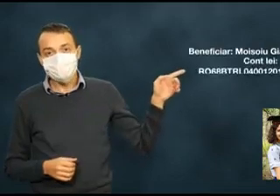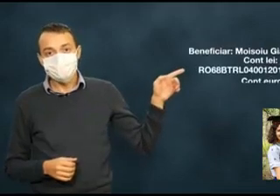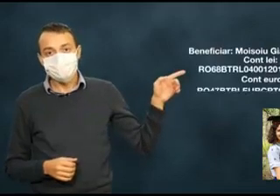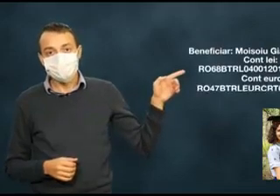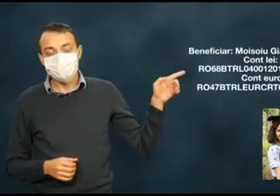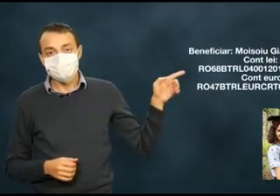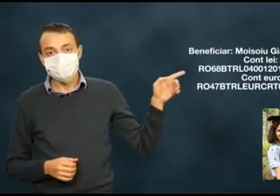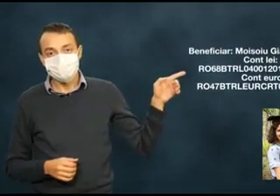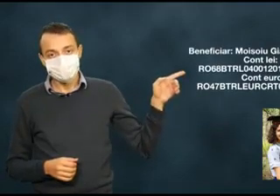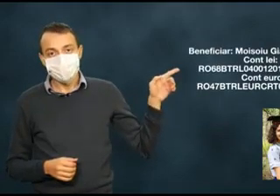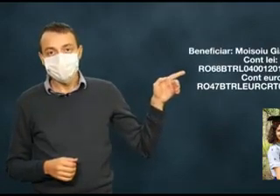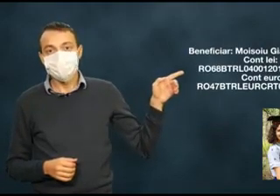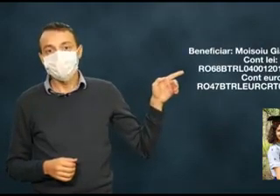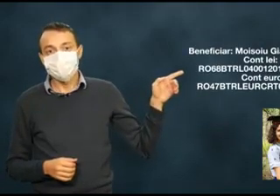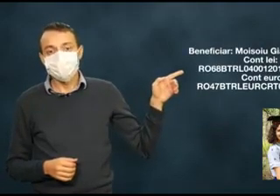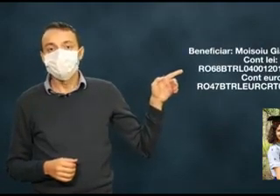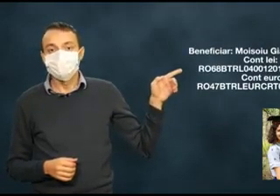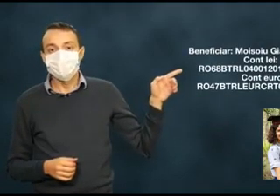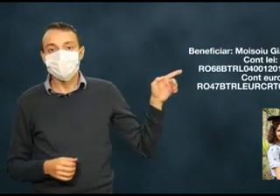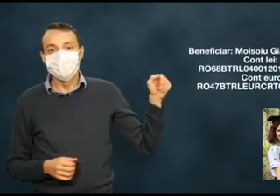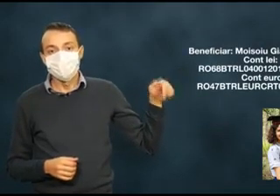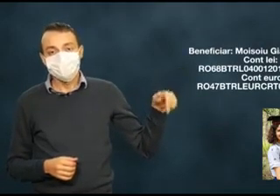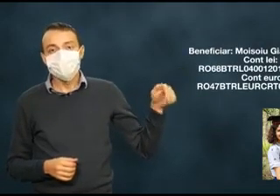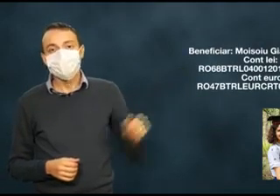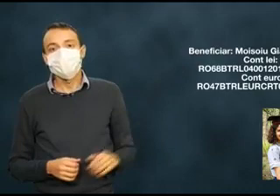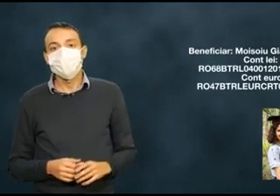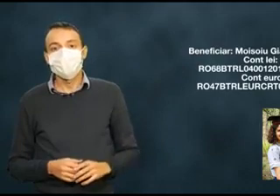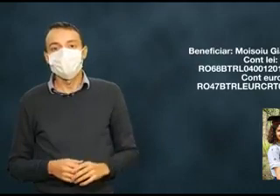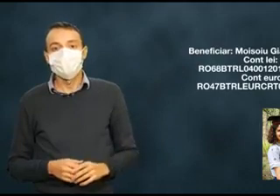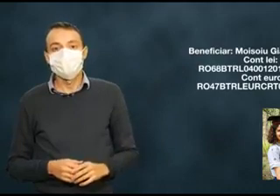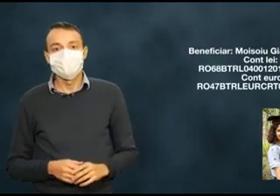conturile de aici. De asemenea, vei găsi conturile și în descrierea clipului.